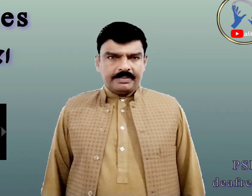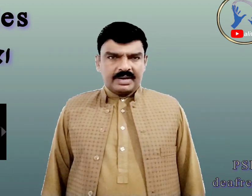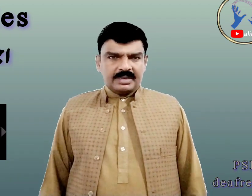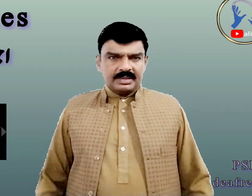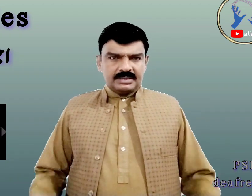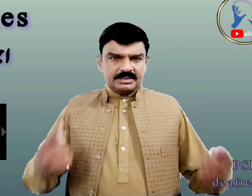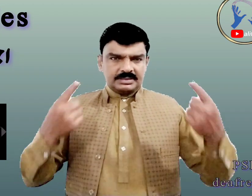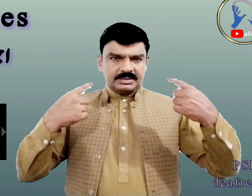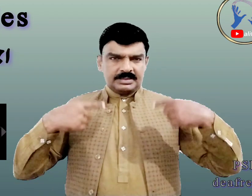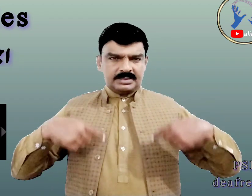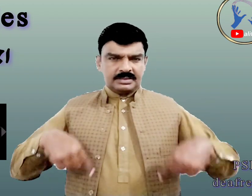पार्टिकल्स,